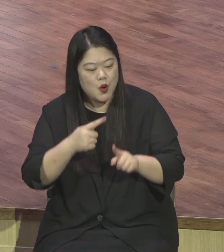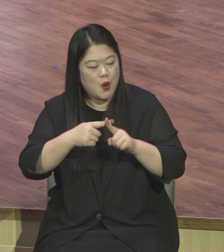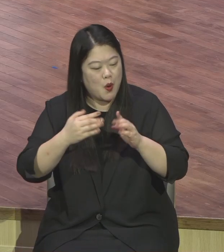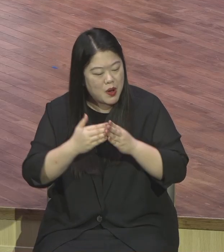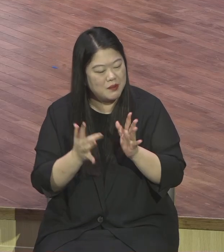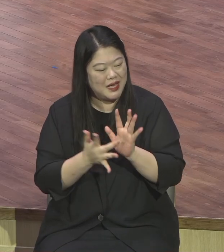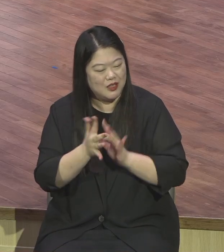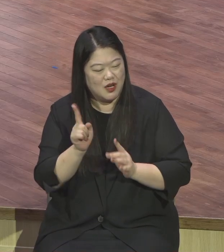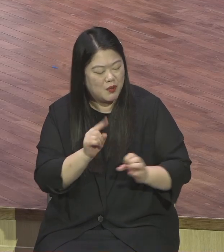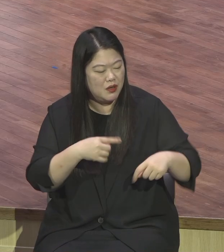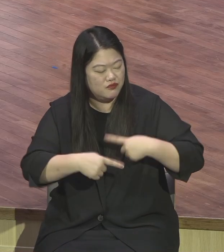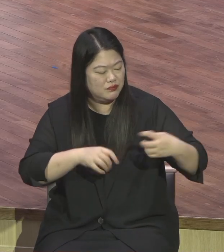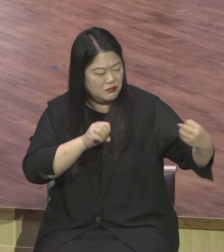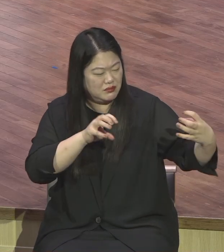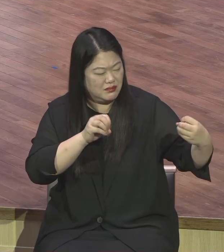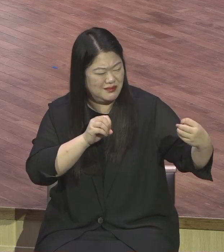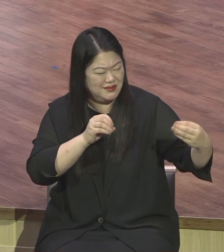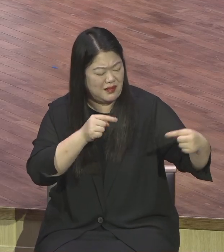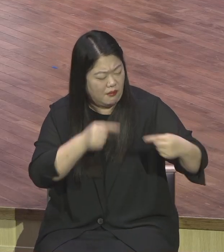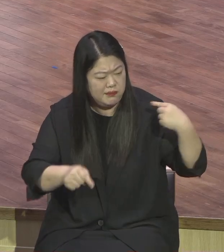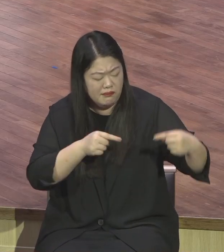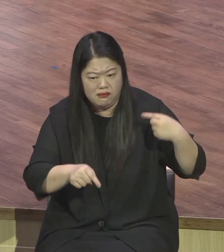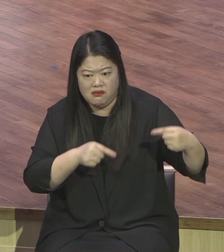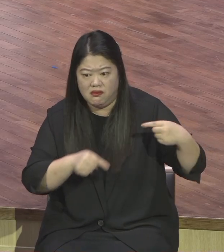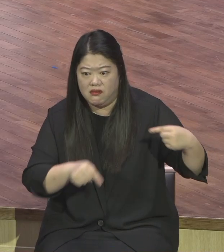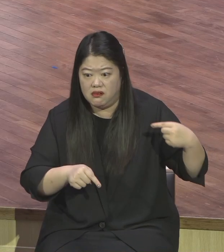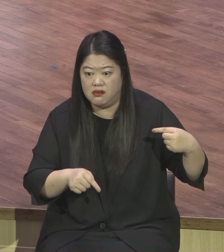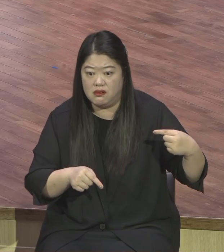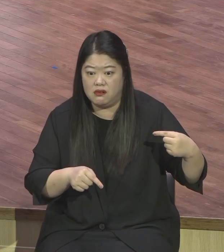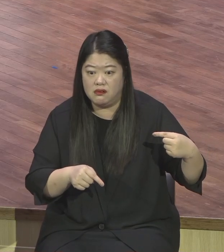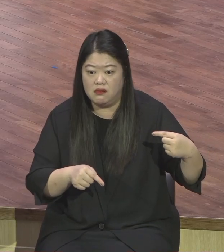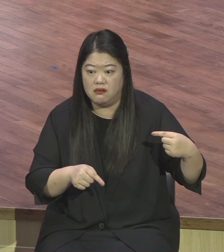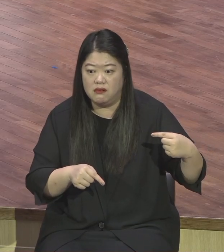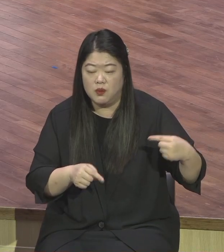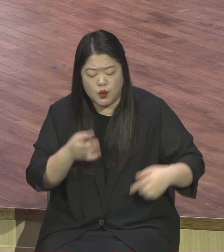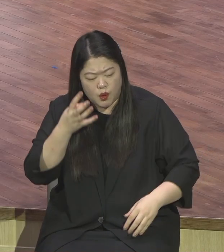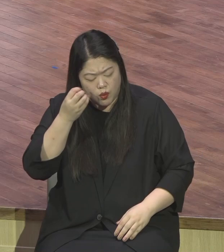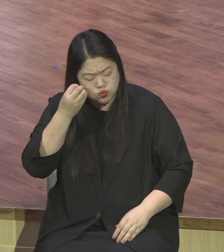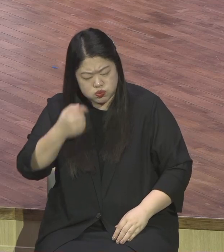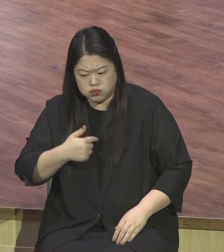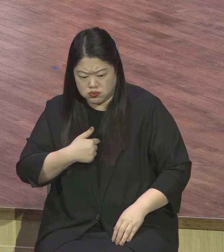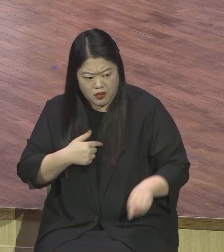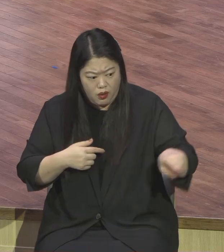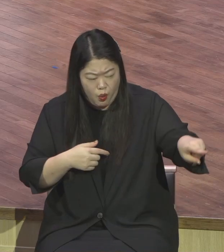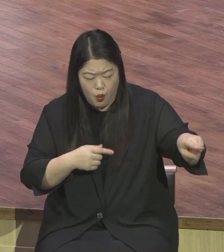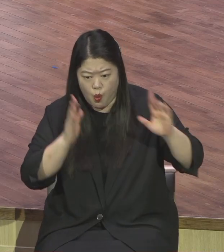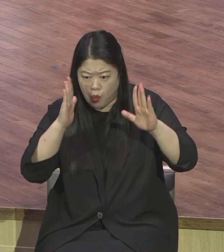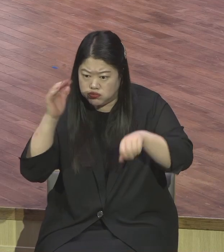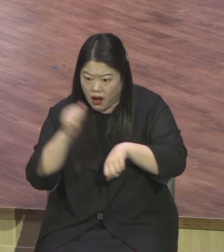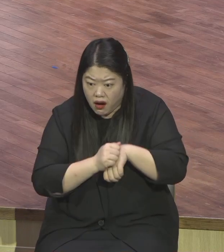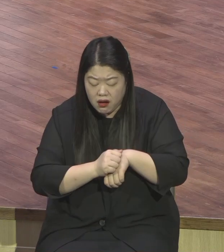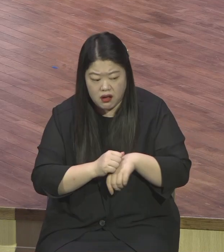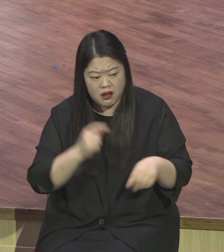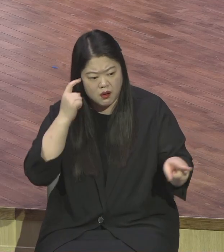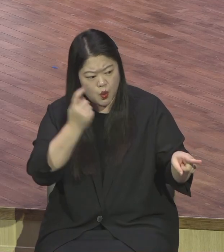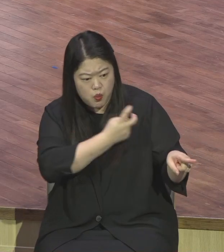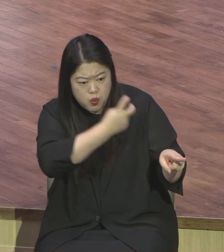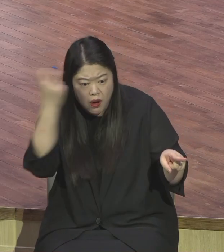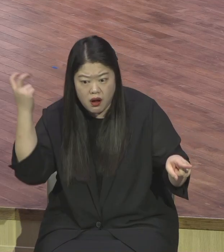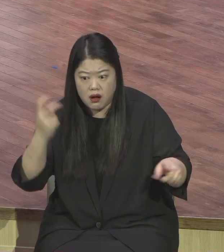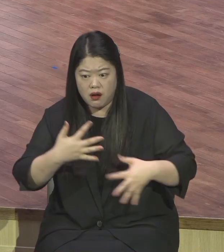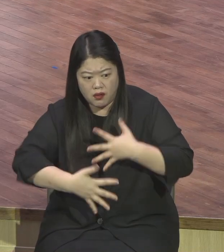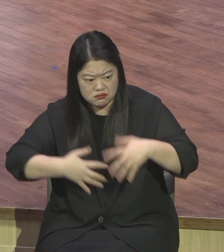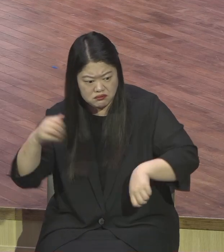아무리 우리보다 뛰어난 사람이라도, 아무리 지식이 많은 사람이라도, 아무리 권력을 많이 가지고 있는 어마어마한